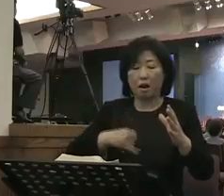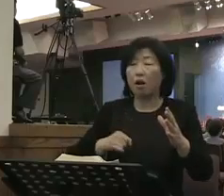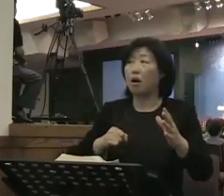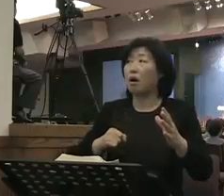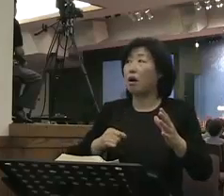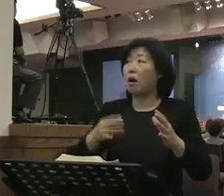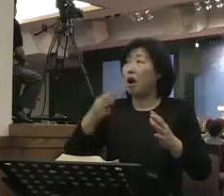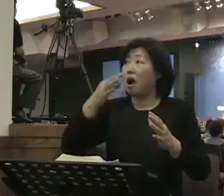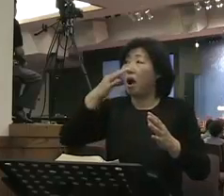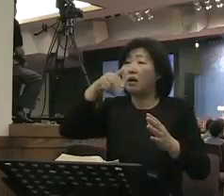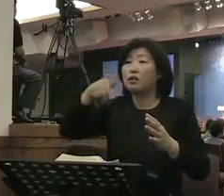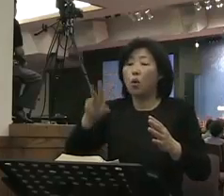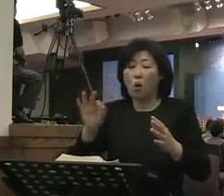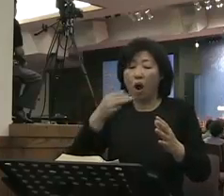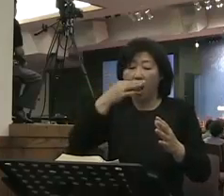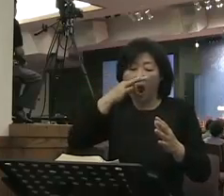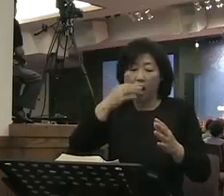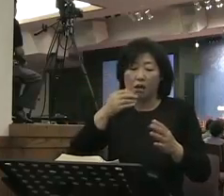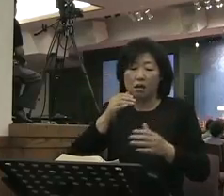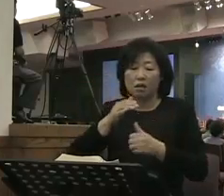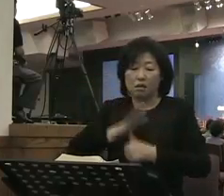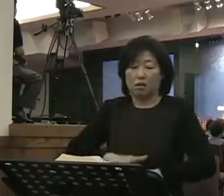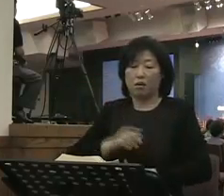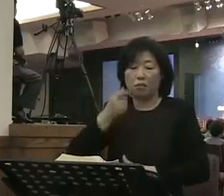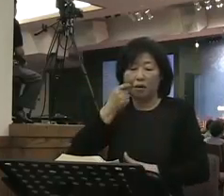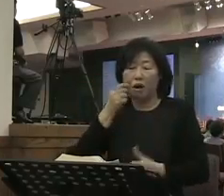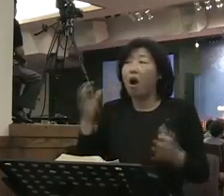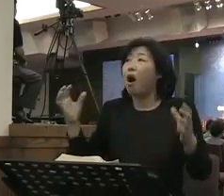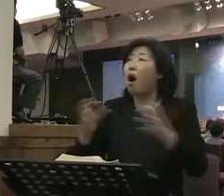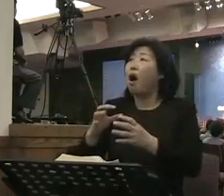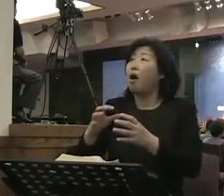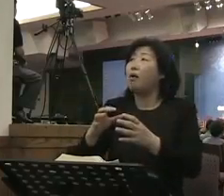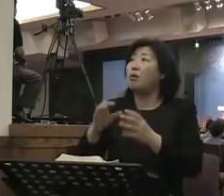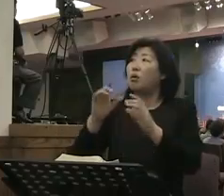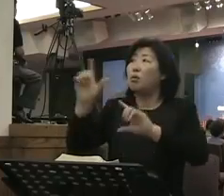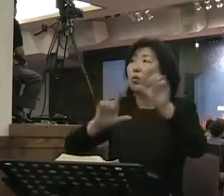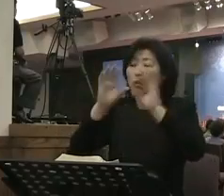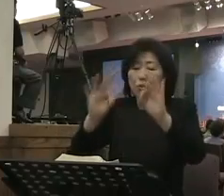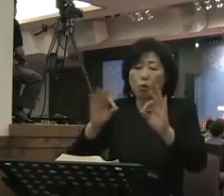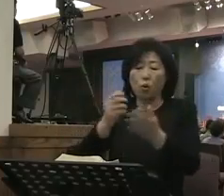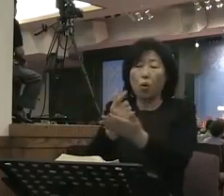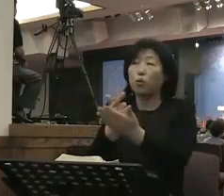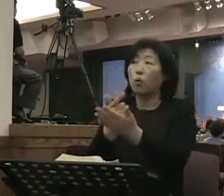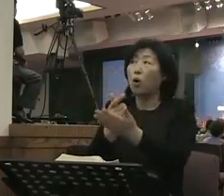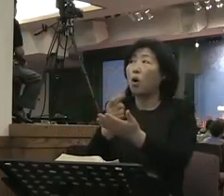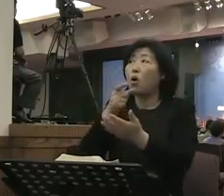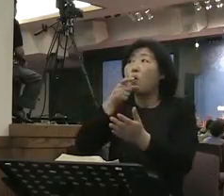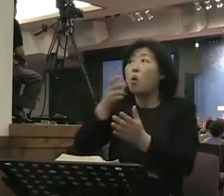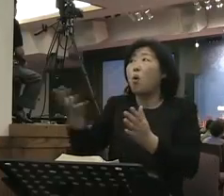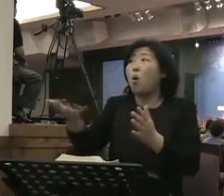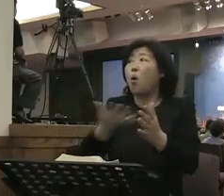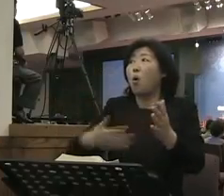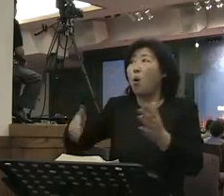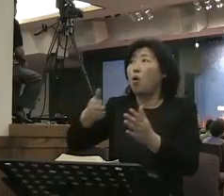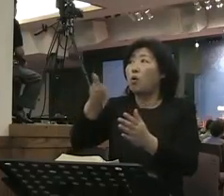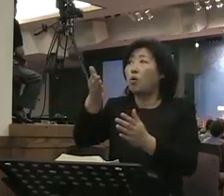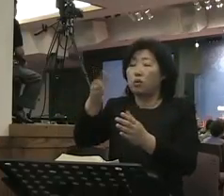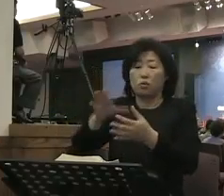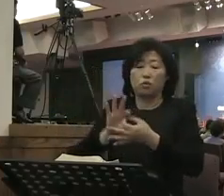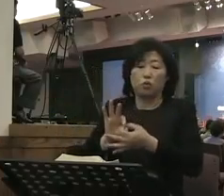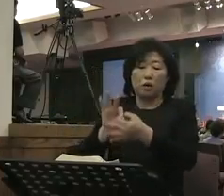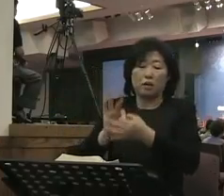정욕을 절제하지 못하여 결합하는 모습을 보고 하나님이 그때에도 노아 홍수를 통하여 그들을